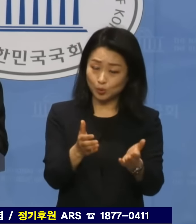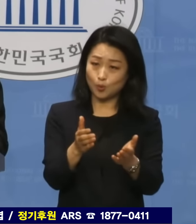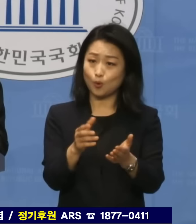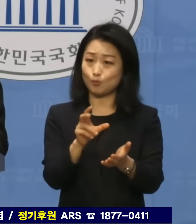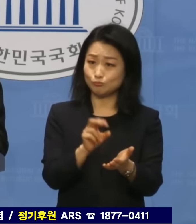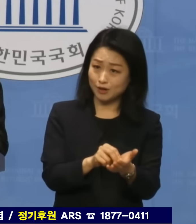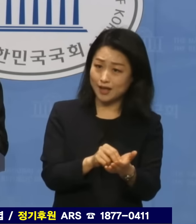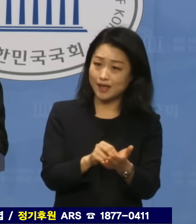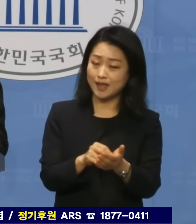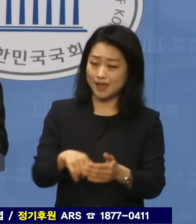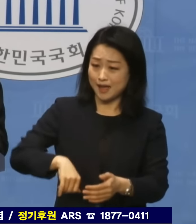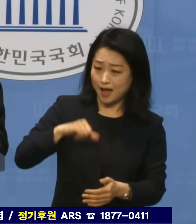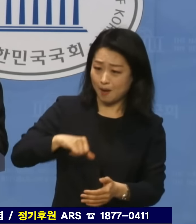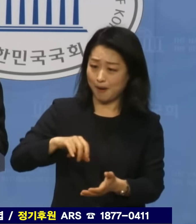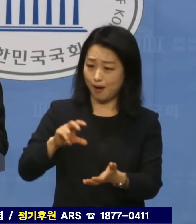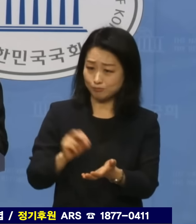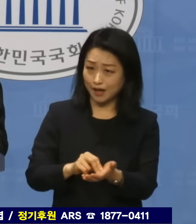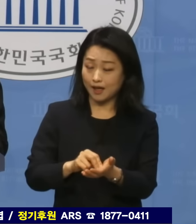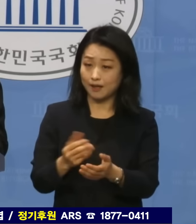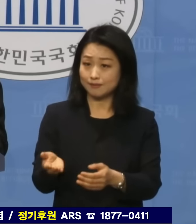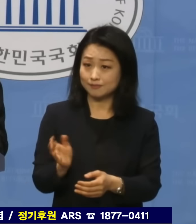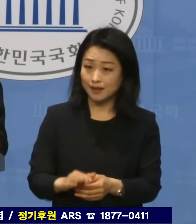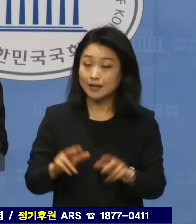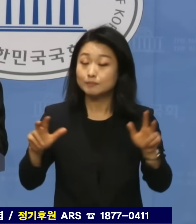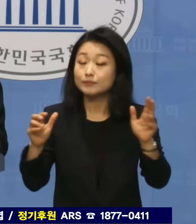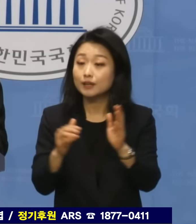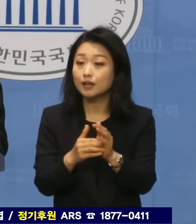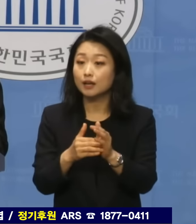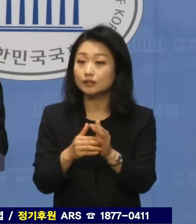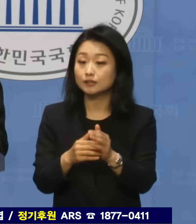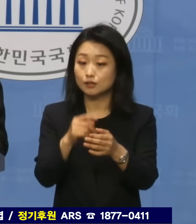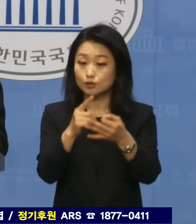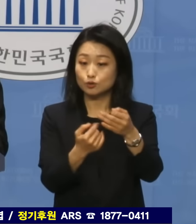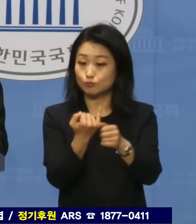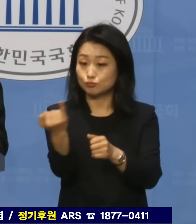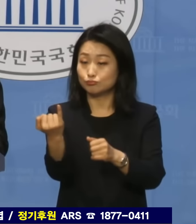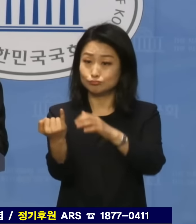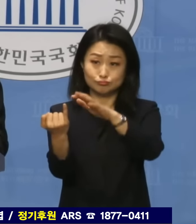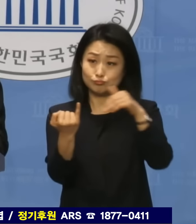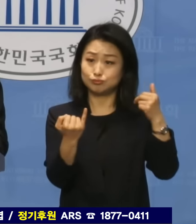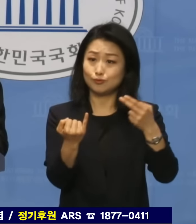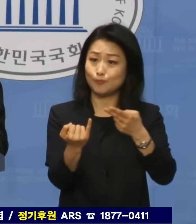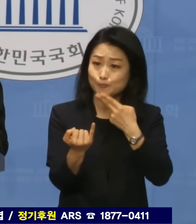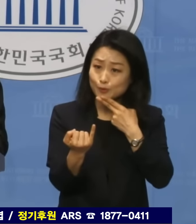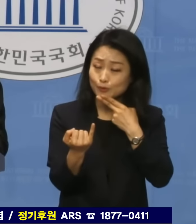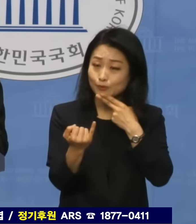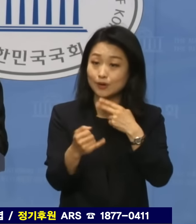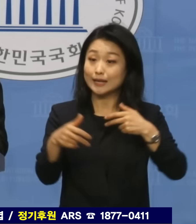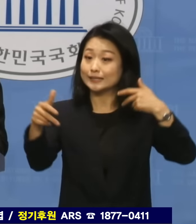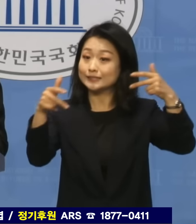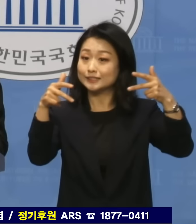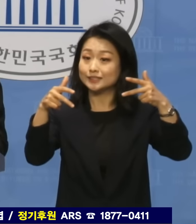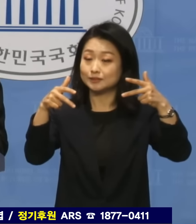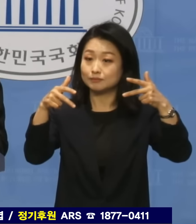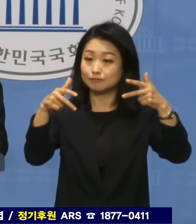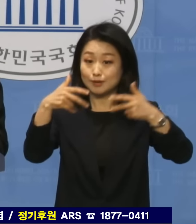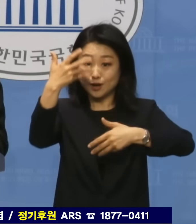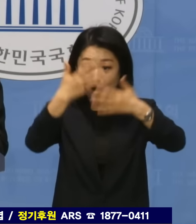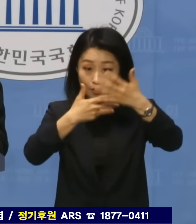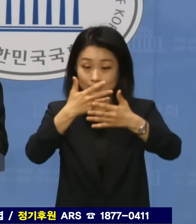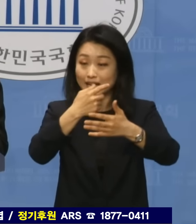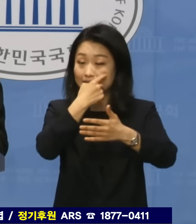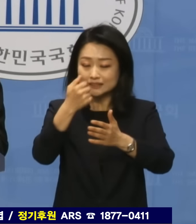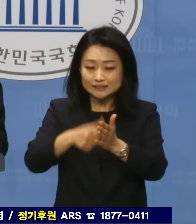등 무수한 의혹들과 물증이 쏟아져도 여태껏 소환 조사 한 번 안 했고 심지어 CCTV 영상 등